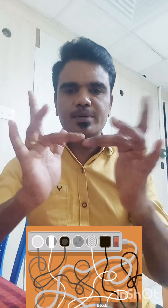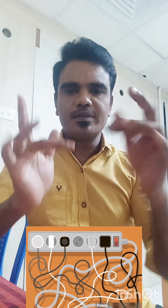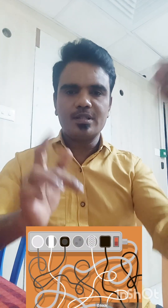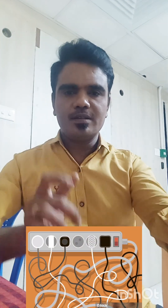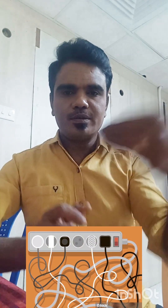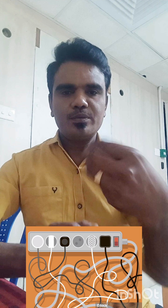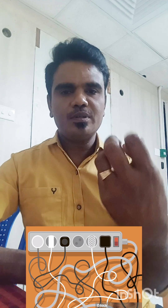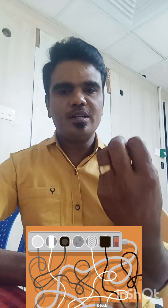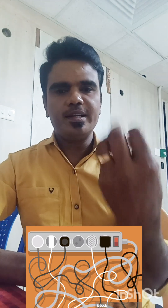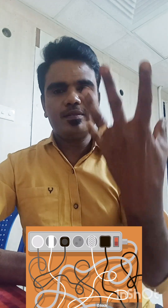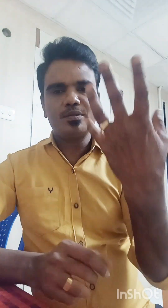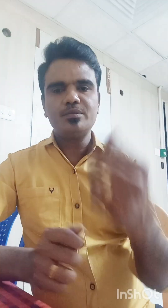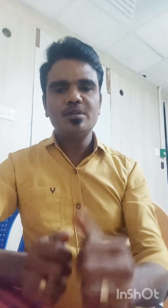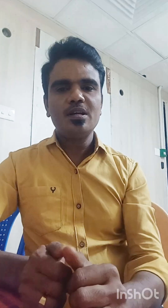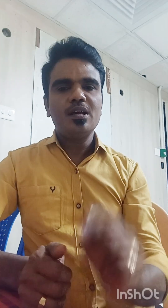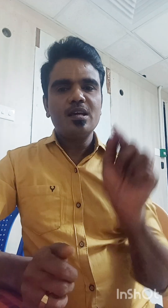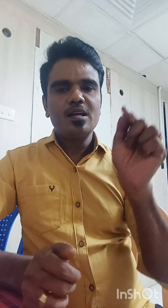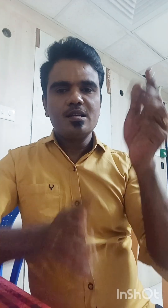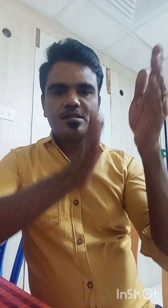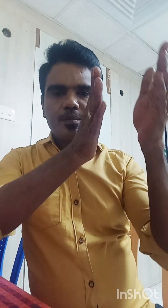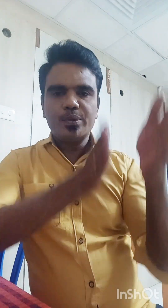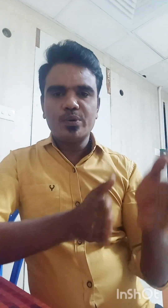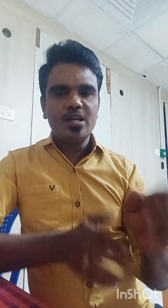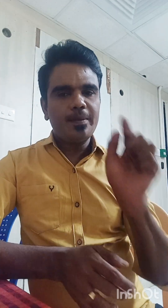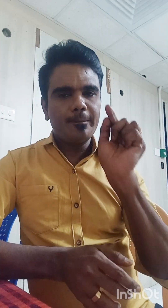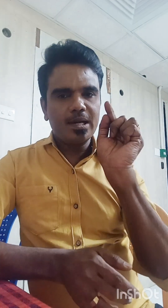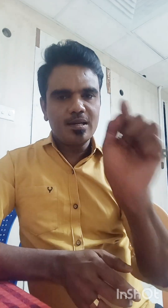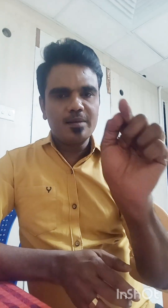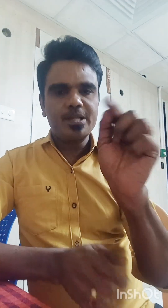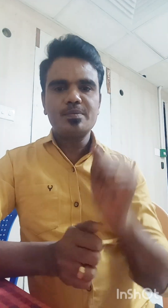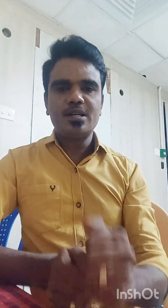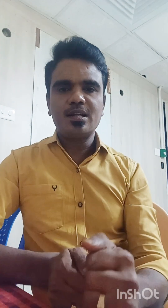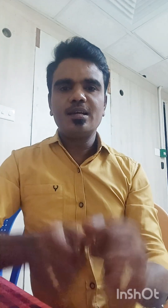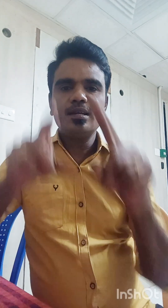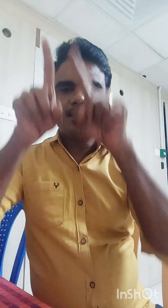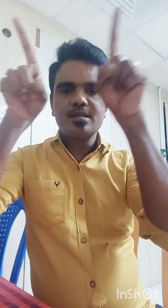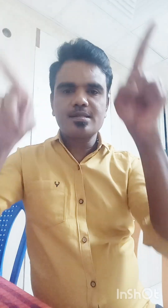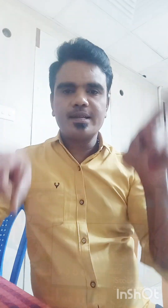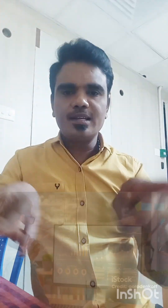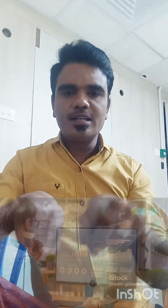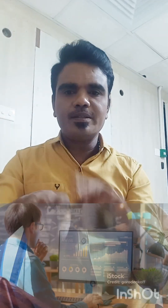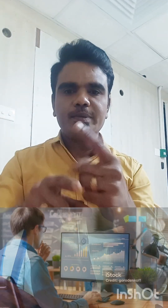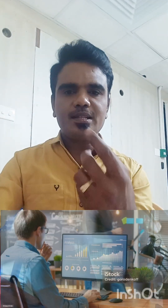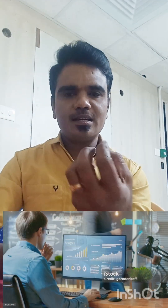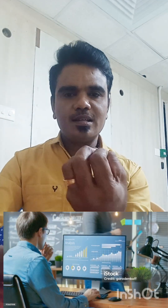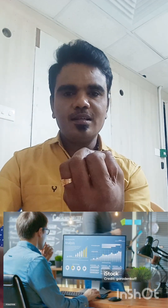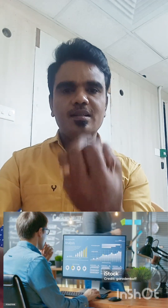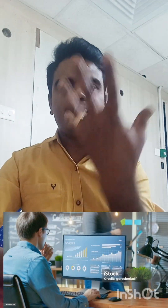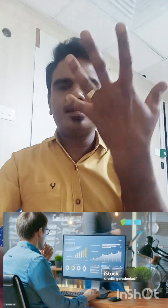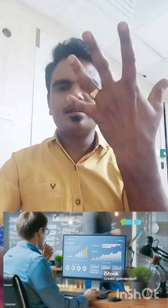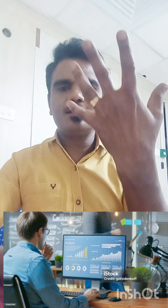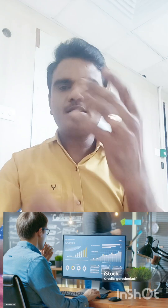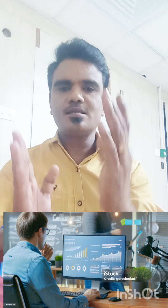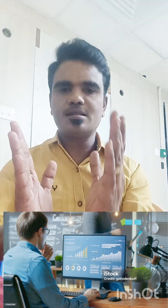இதில் வரும், லைட் வரும். சிபியூவில் பட்டனை ப்ரெஸ் பண்ணுறீங்க, ஸ்க்ரீனில் வந்து பார்த்தீங்கன்னா லைட் வருது, ஆன்